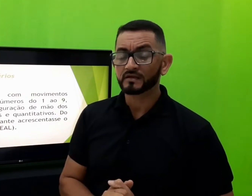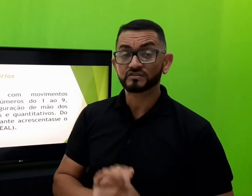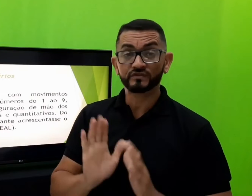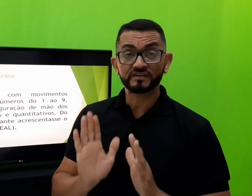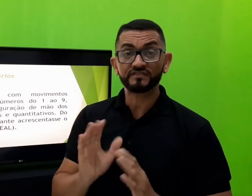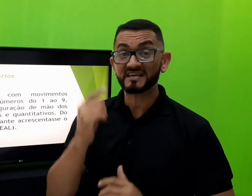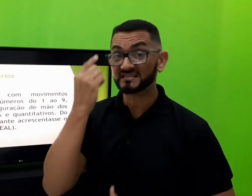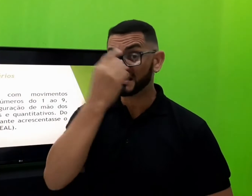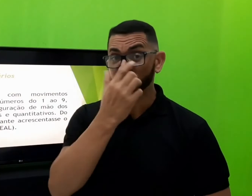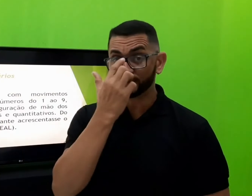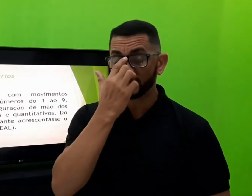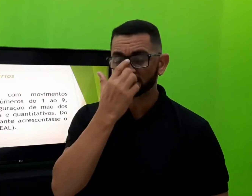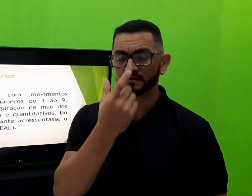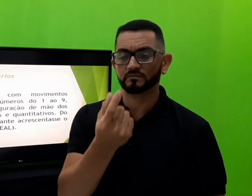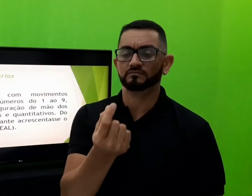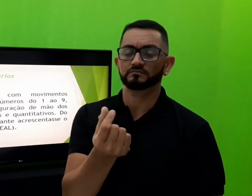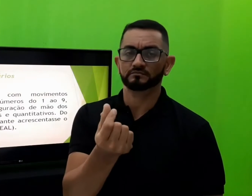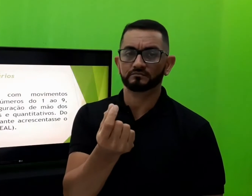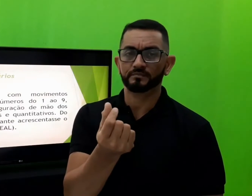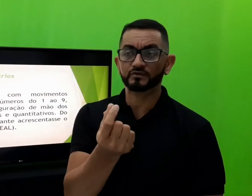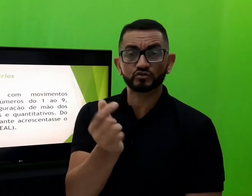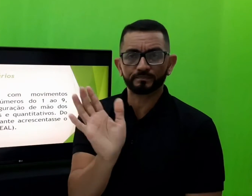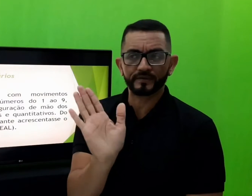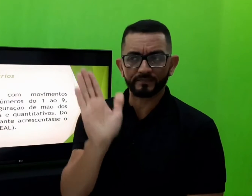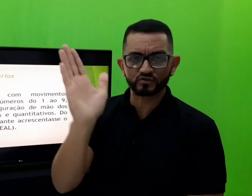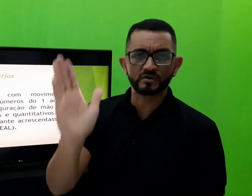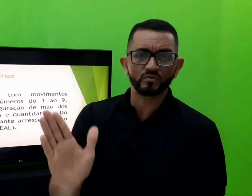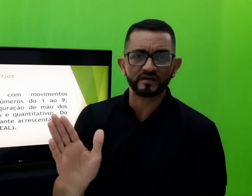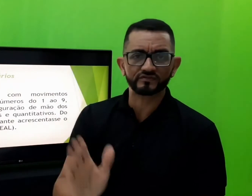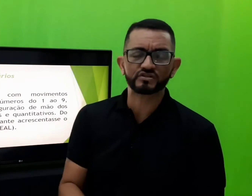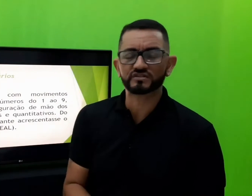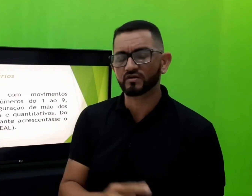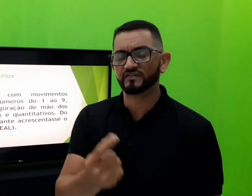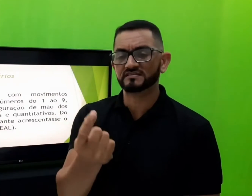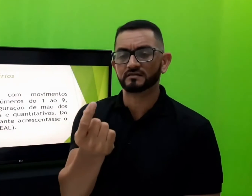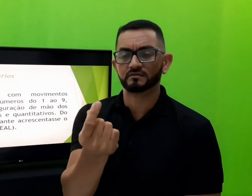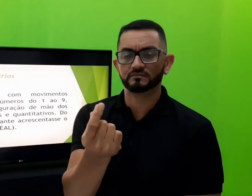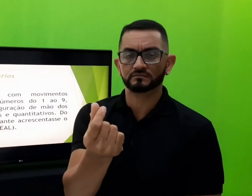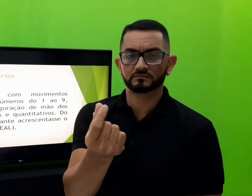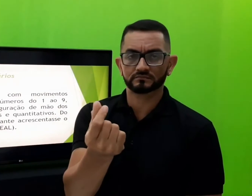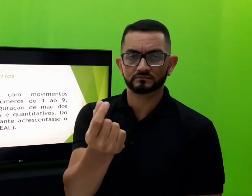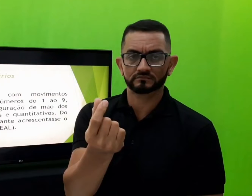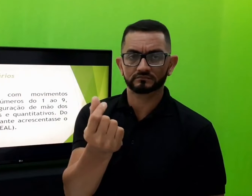se você fizer sem expressão, para a pessoa com quem você está conversando,